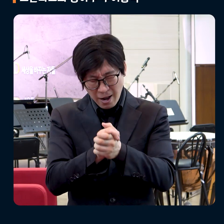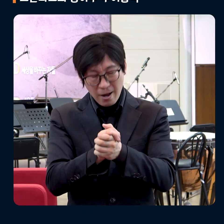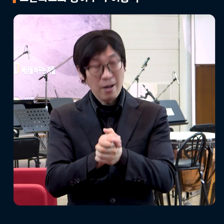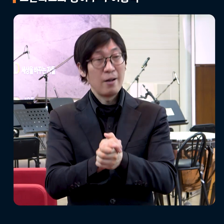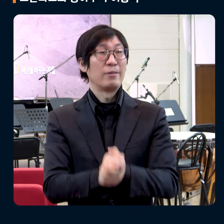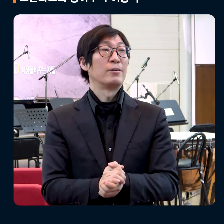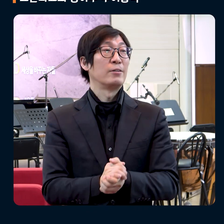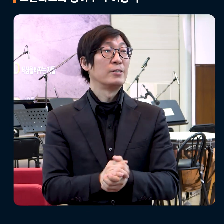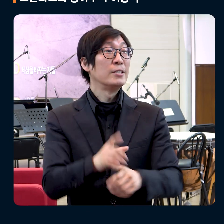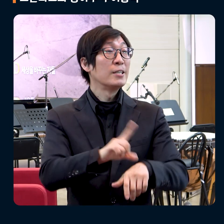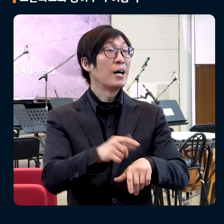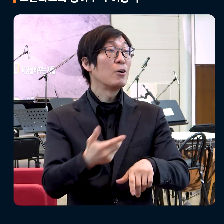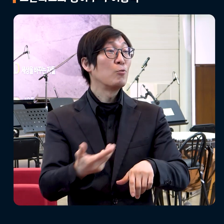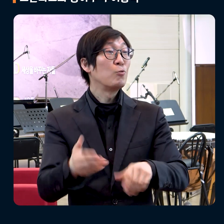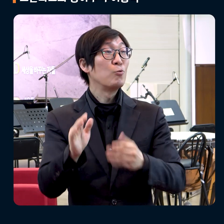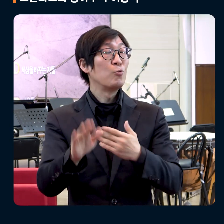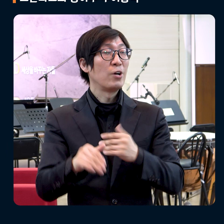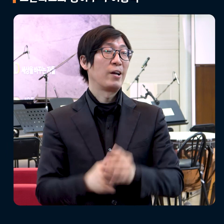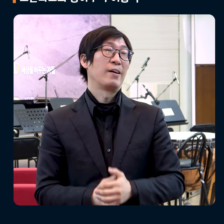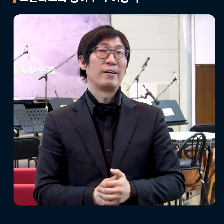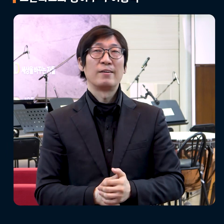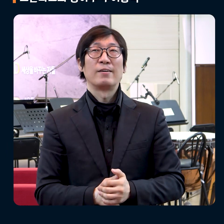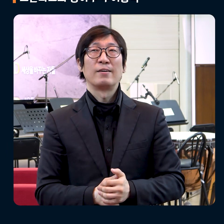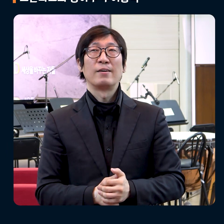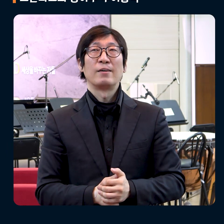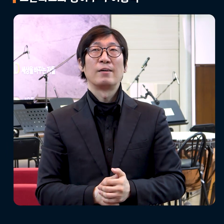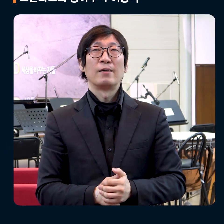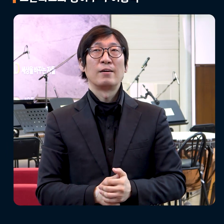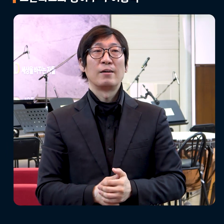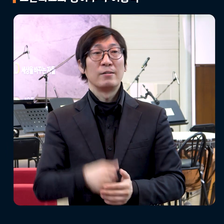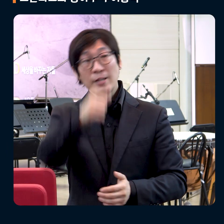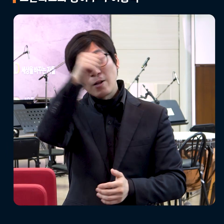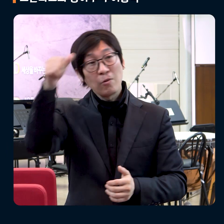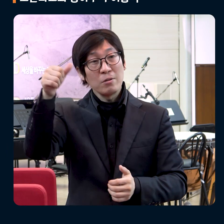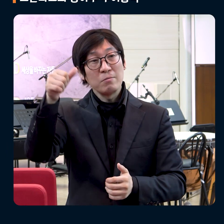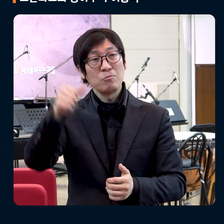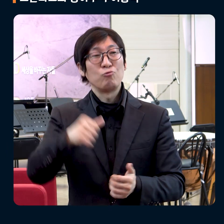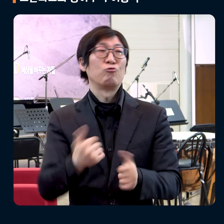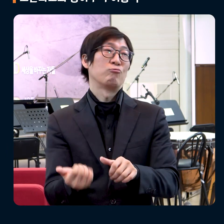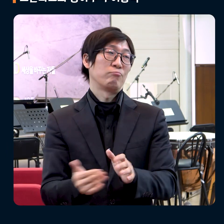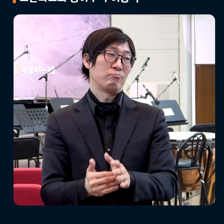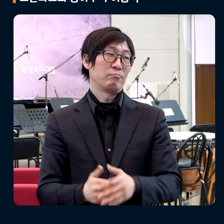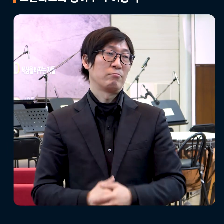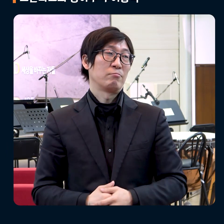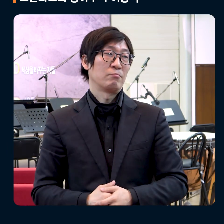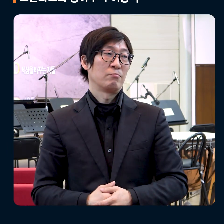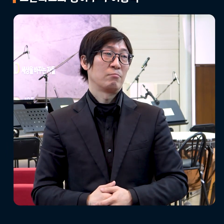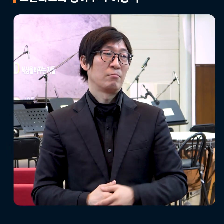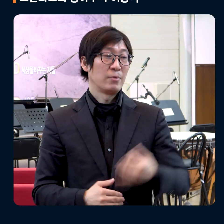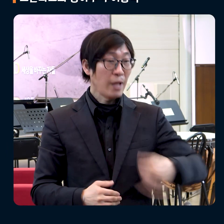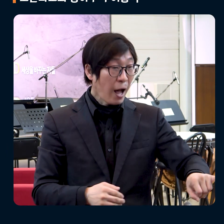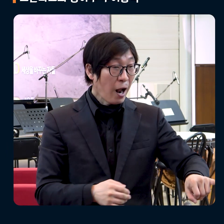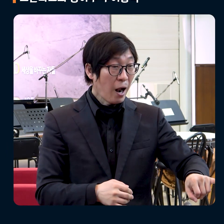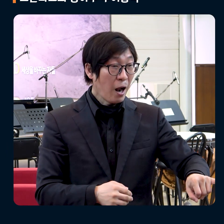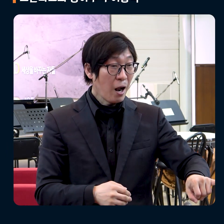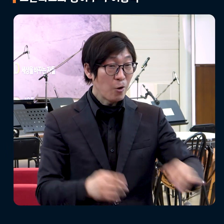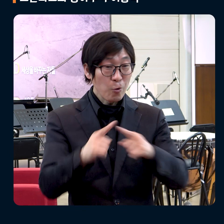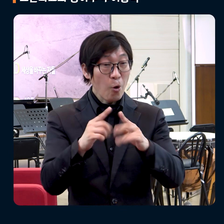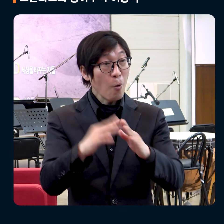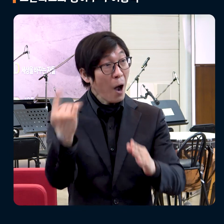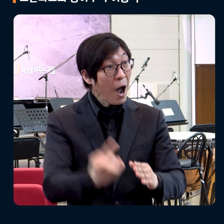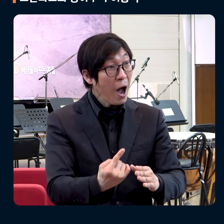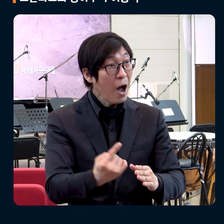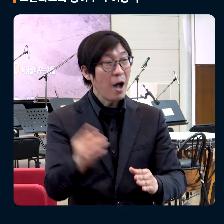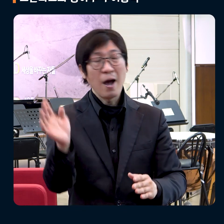이상 기도하셨습니다. 그런데요 그 장로님 돌아가셨습니다. 딸이